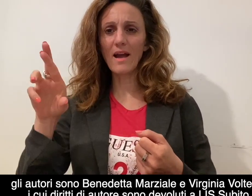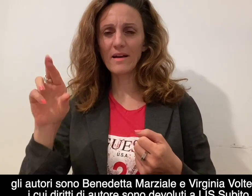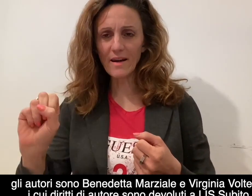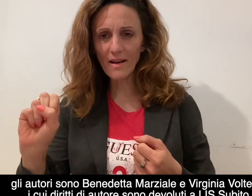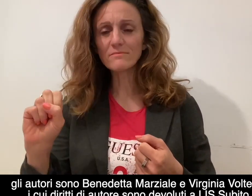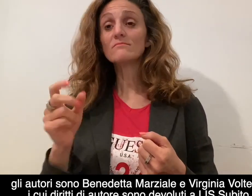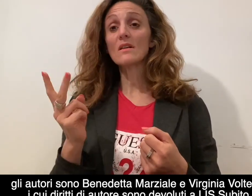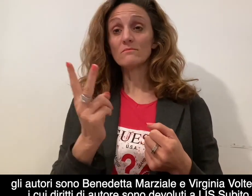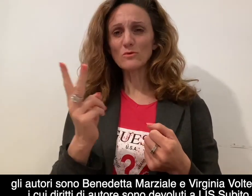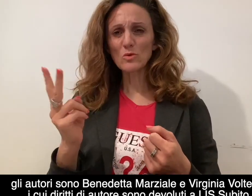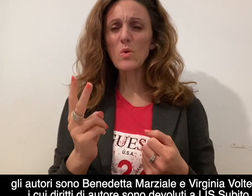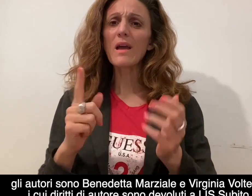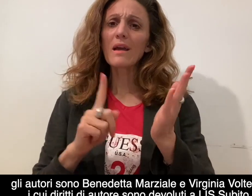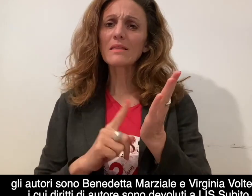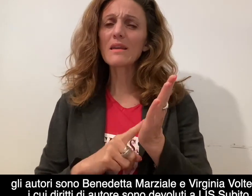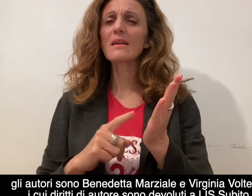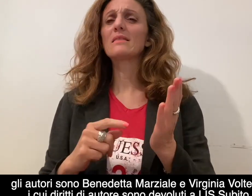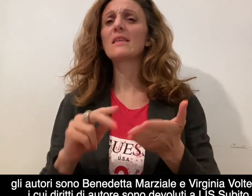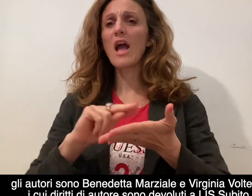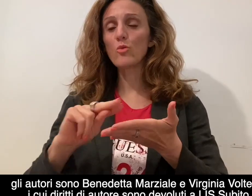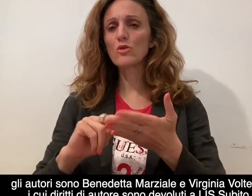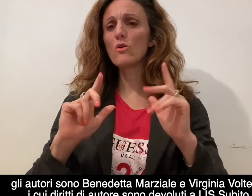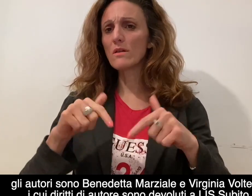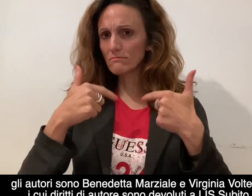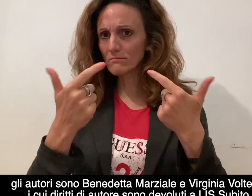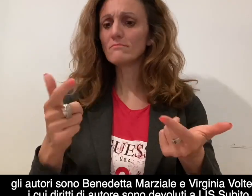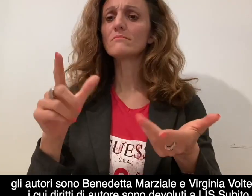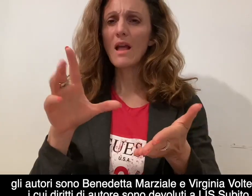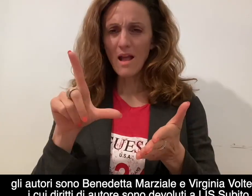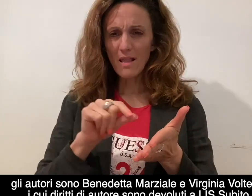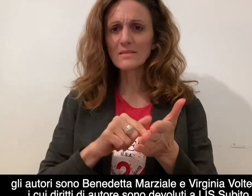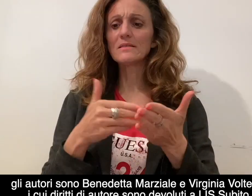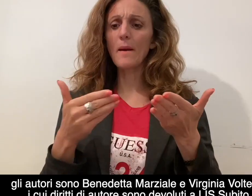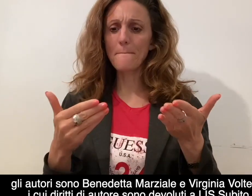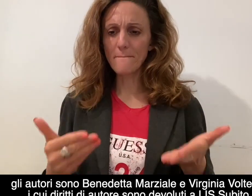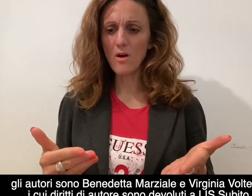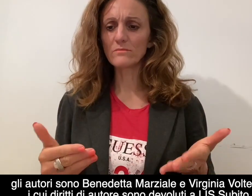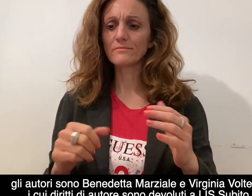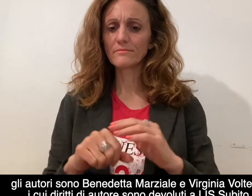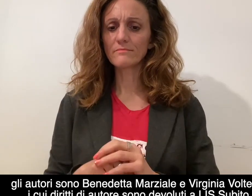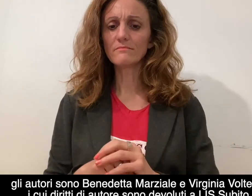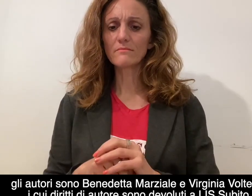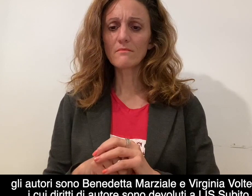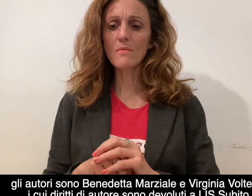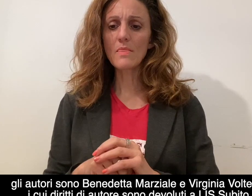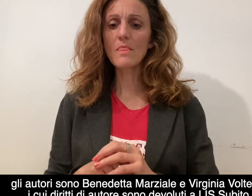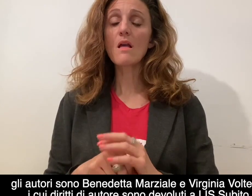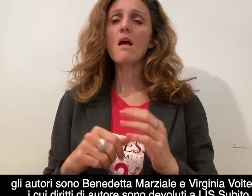i cui diritti d autore sono devoluti proprio movimento lì subito da